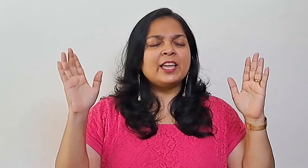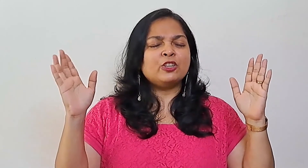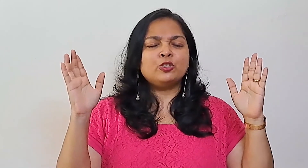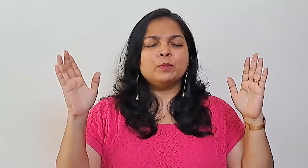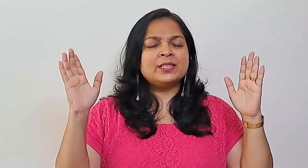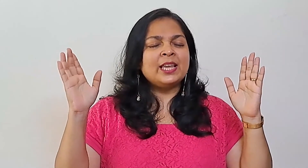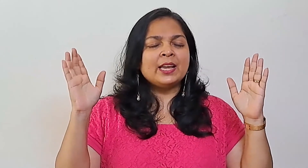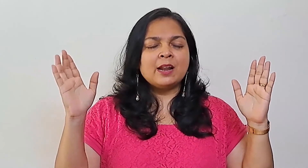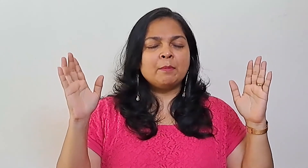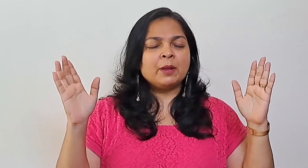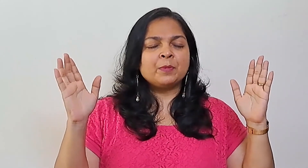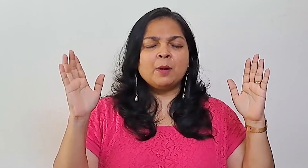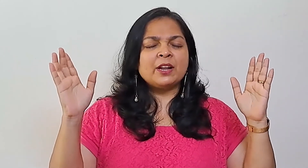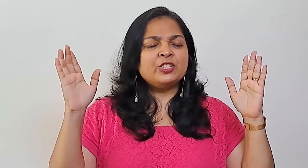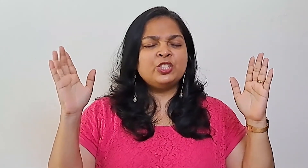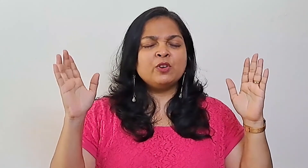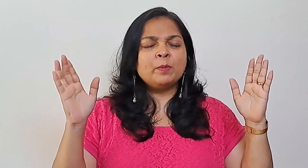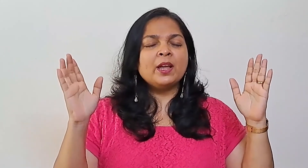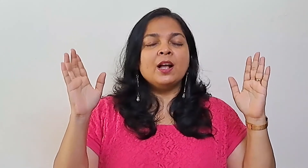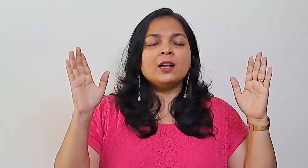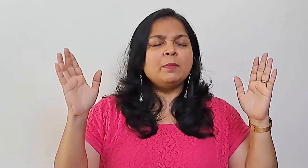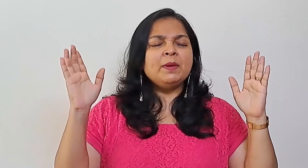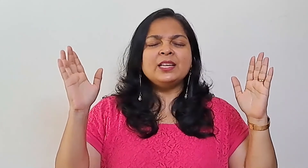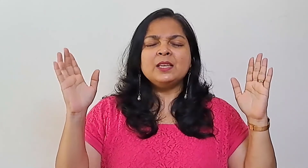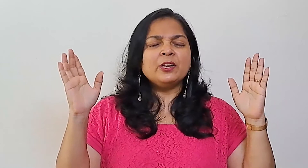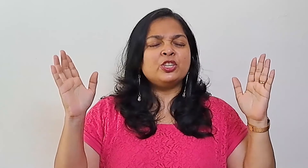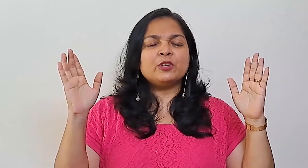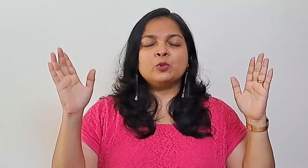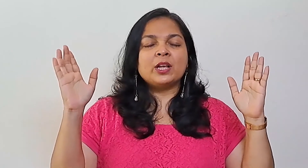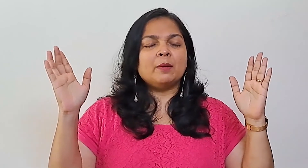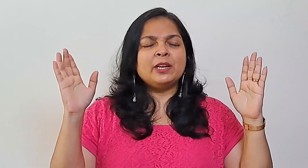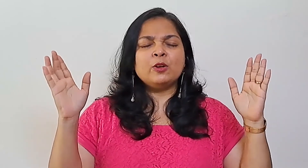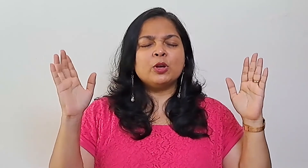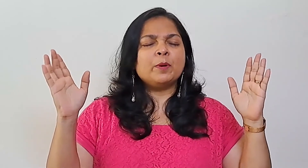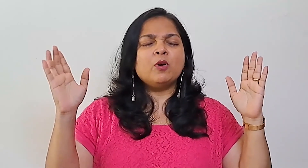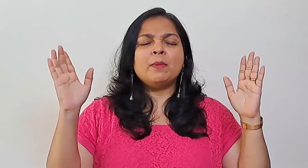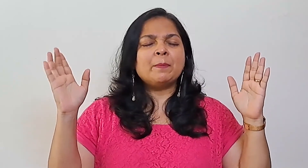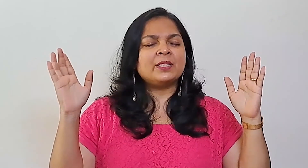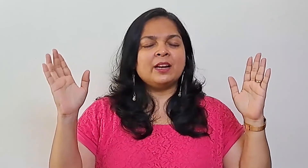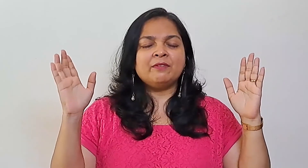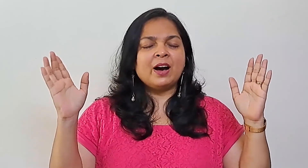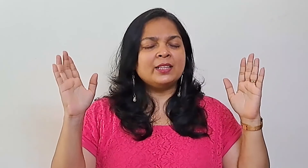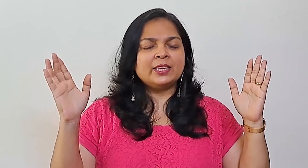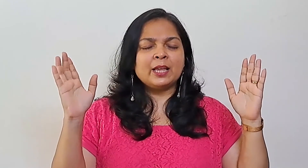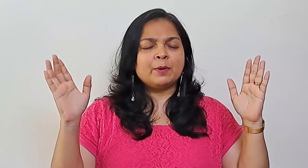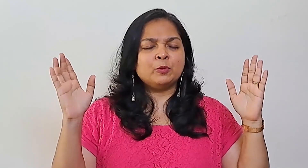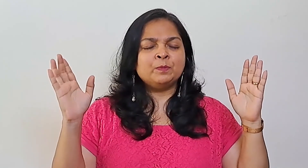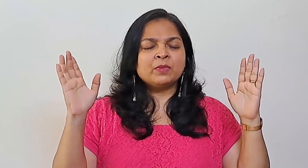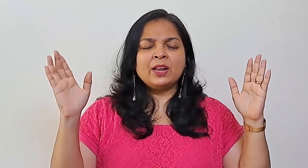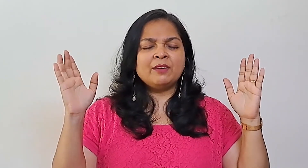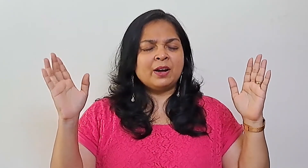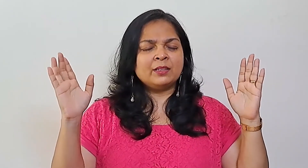ਨਾਲ ਗ੍ਰਹਿਣ ਕਰਦੇ ਹਾਂ ਯਿਸੂ ਮਸੀਹ ਦੇ ਨਾਮ ਦੇ ਵਿੱਚ। ਸਾਡੇ ਜੀਵਨਾਂ ਵਿੱਚ ਕਦੀ ਵੀ ਚੰਗੀ ਵਸਤੂ ਦੀ ਕੋਈ ਕਮੀ ਨਹੀਂ ਹੋਵੇਗੀ। ਮੈਂ ਤੁਹਾਡਾ ਧੰਨਵਾਦ ਕਰਦੀ